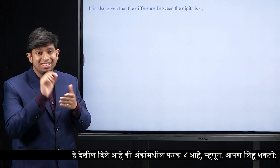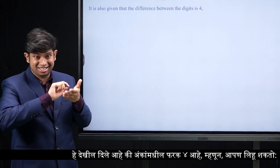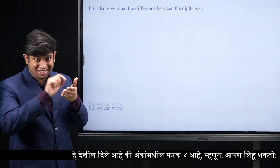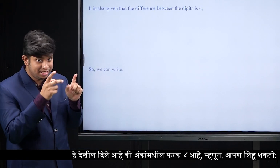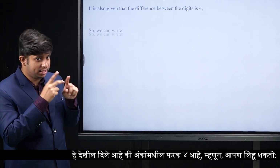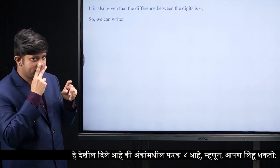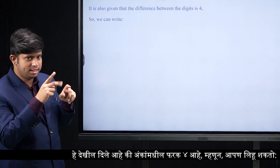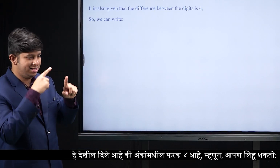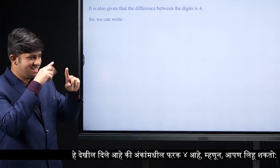म्हणून आपण लिहू शकतो